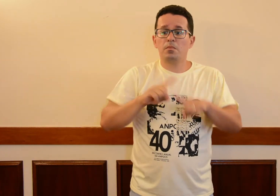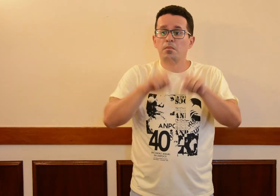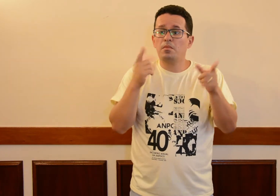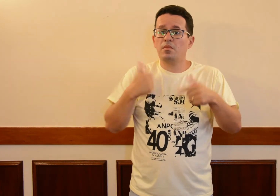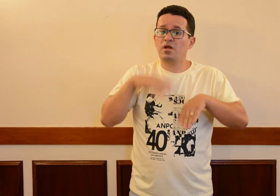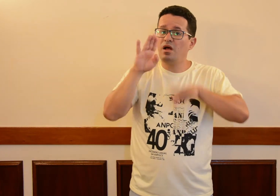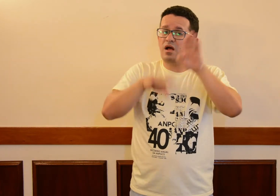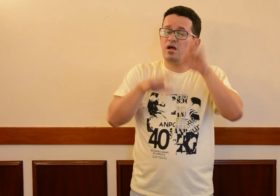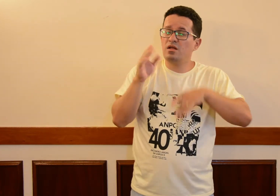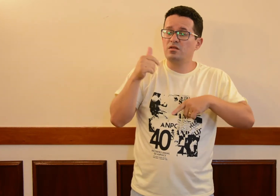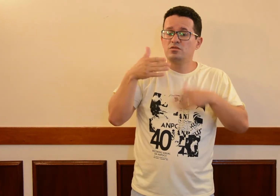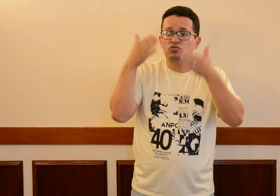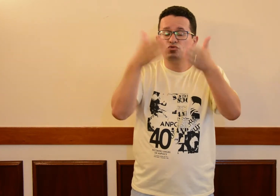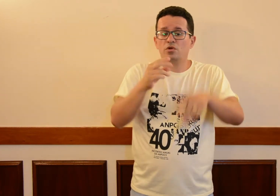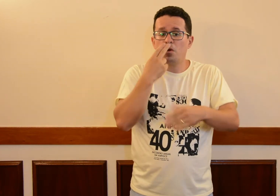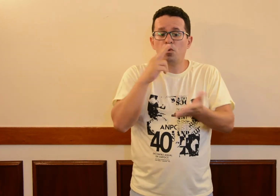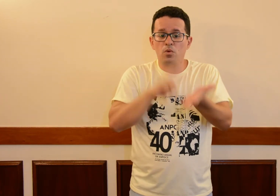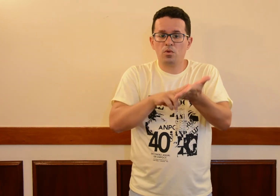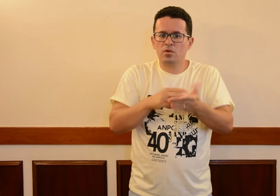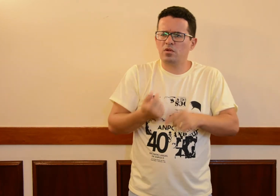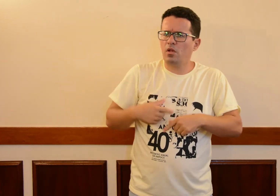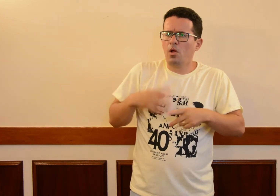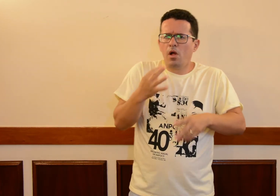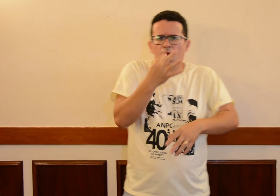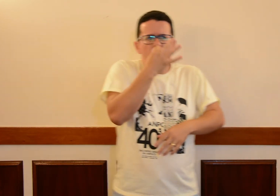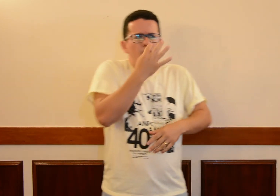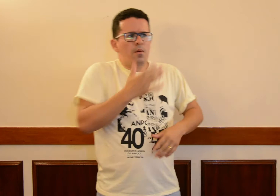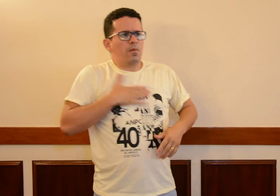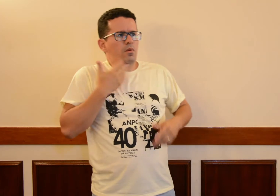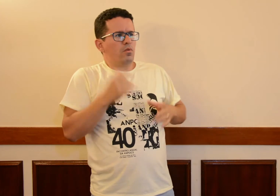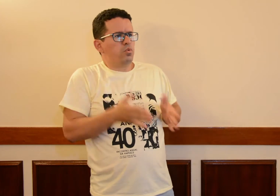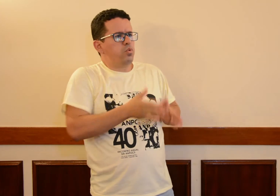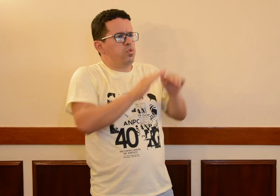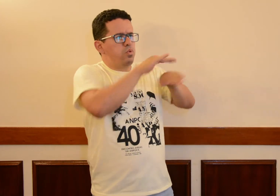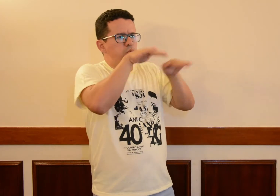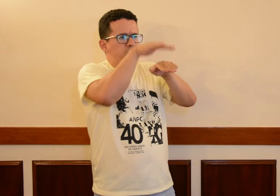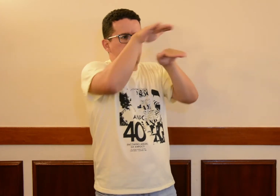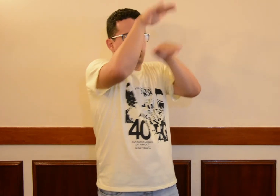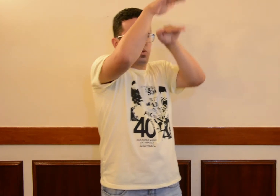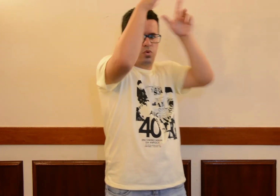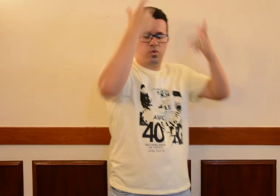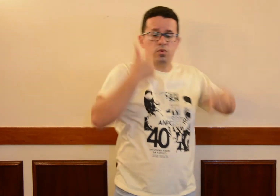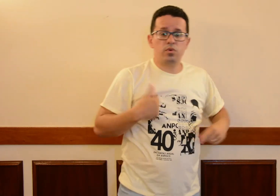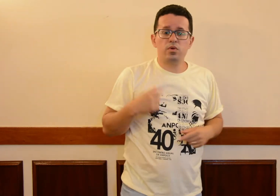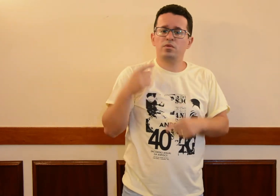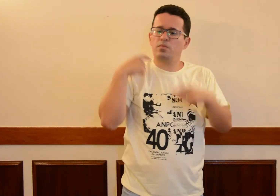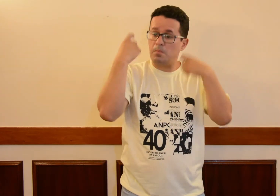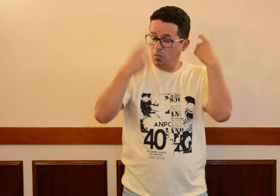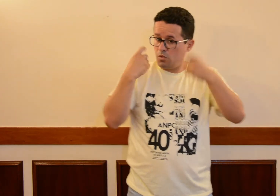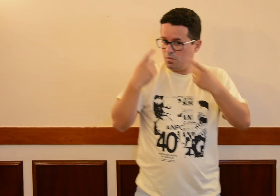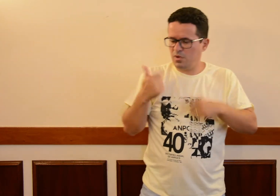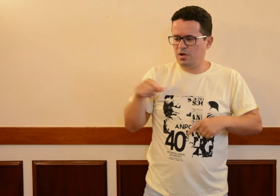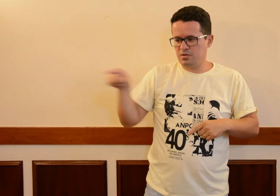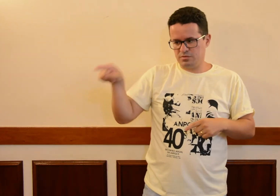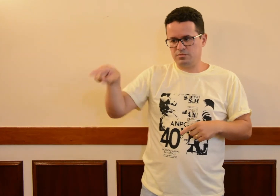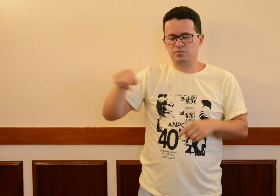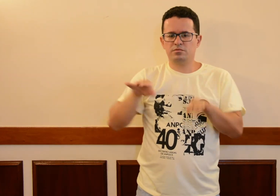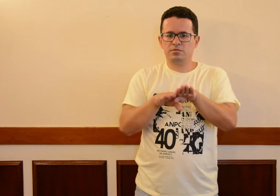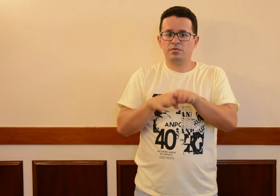petrificado ao ver a altura das prateleiras. A atitude causou um espanto e preocupação em Maurício, já que aquele era o local onde